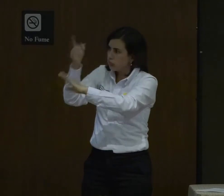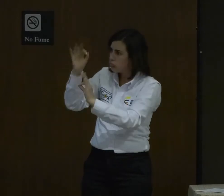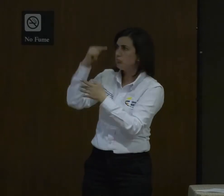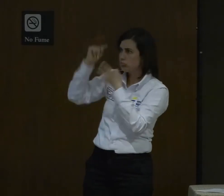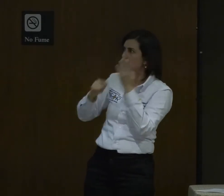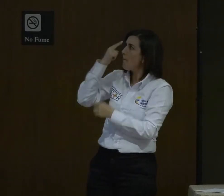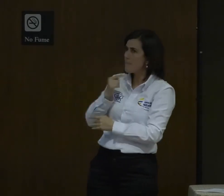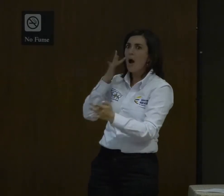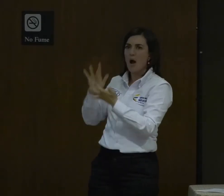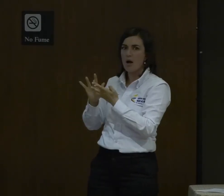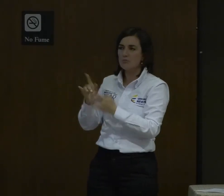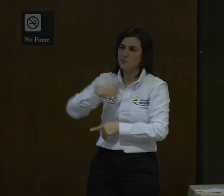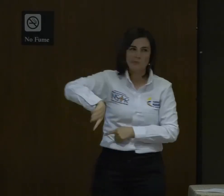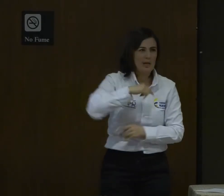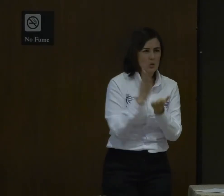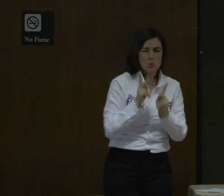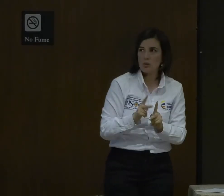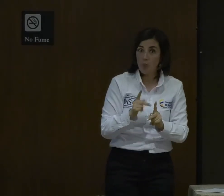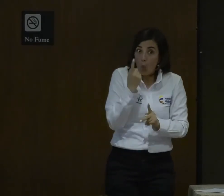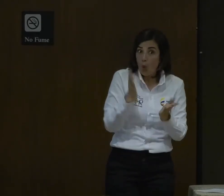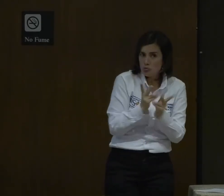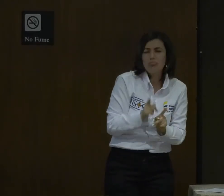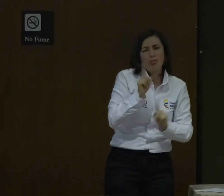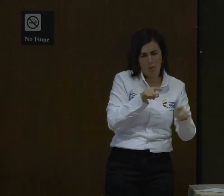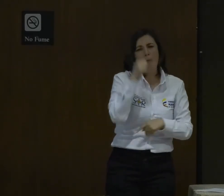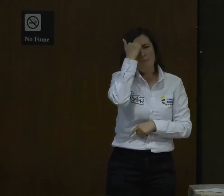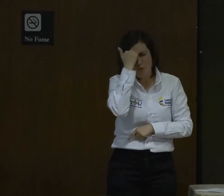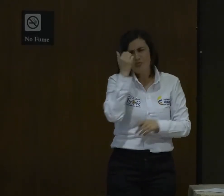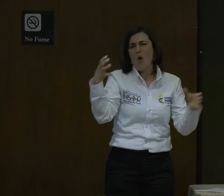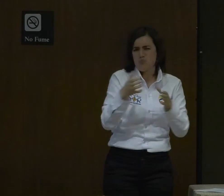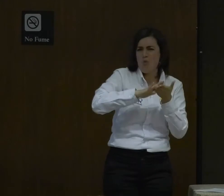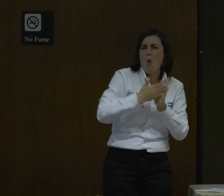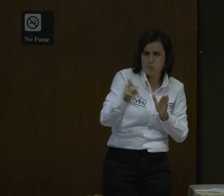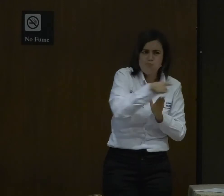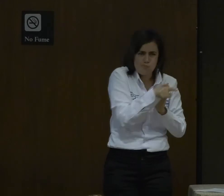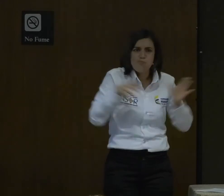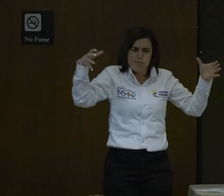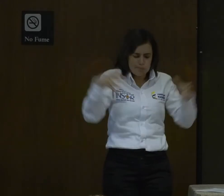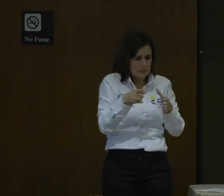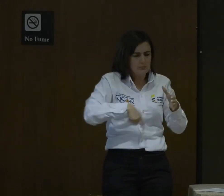cualificado. Entonces los estudiantes, no solo los estudiantes, también profesores, miembros de la comunidad,